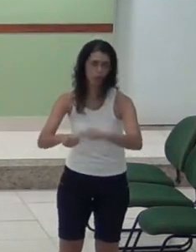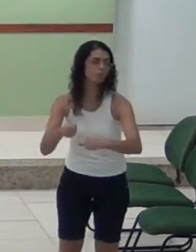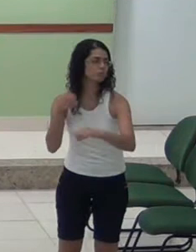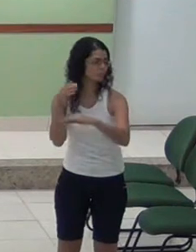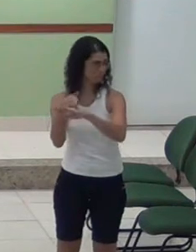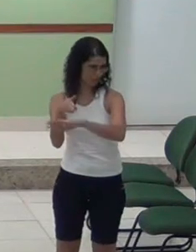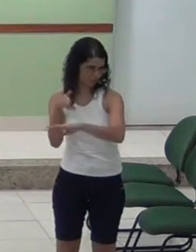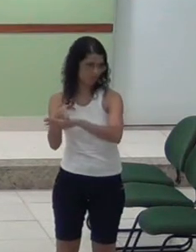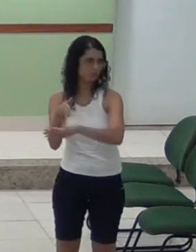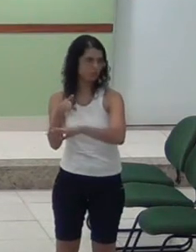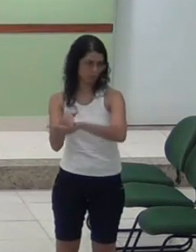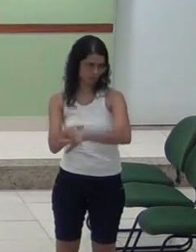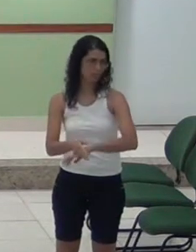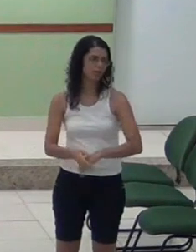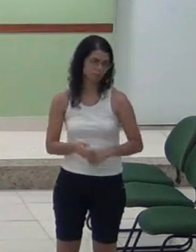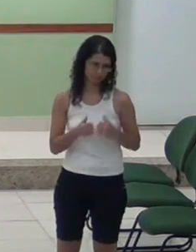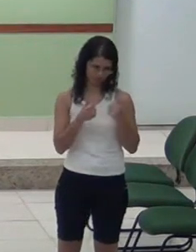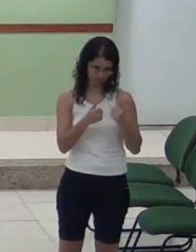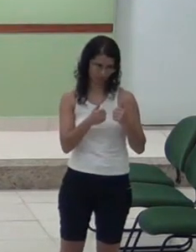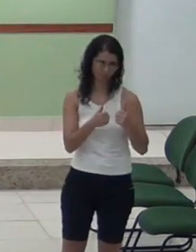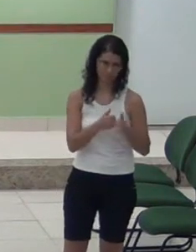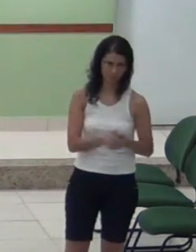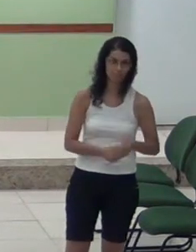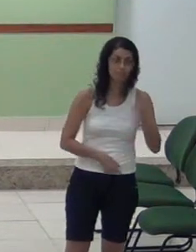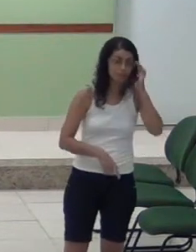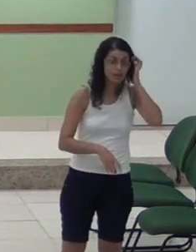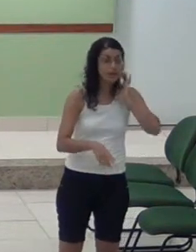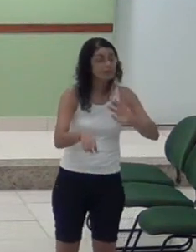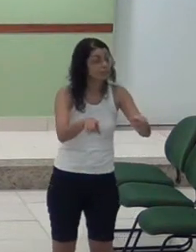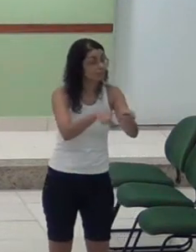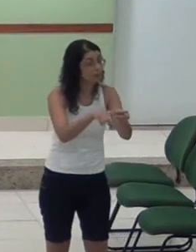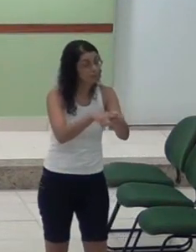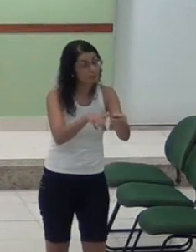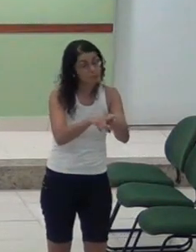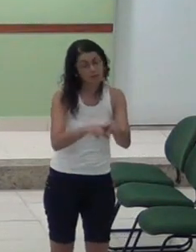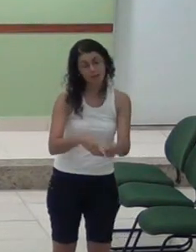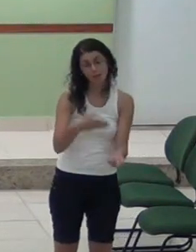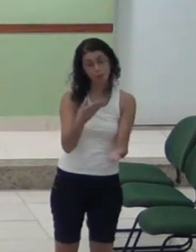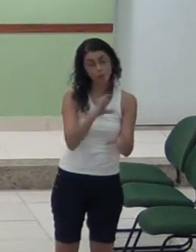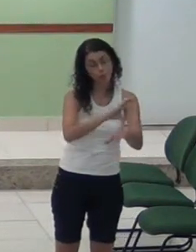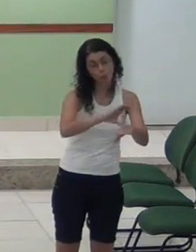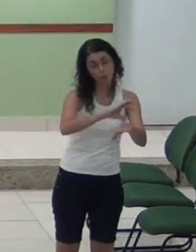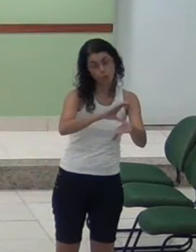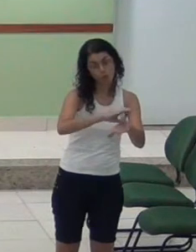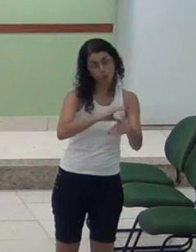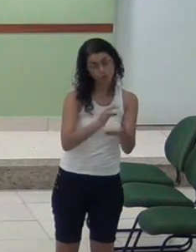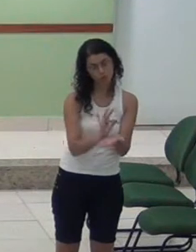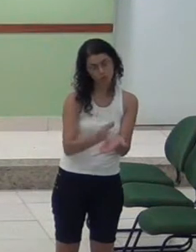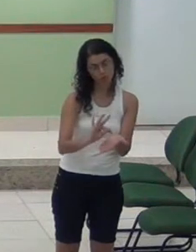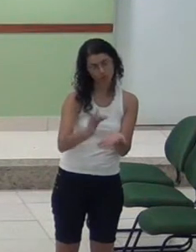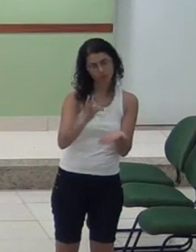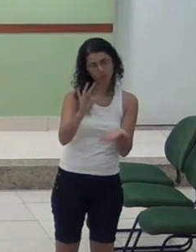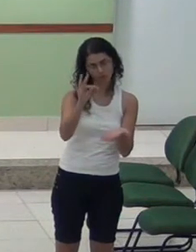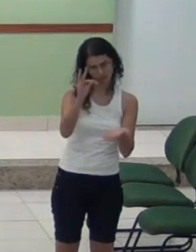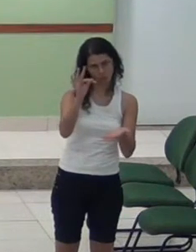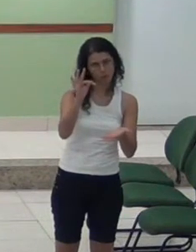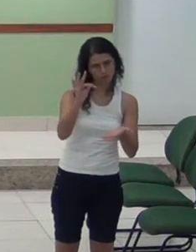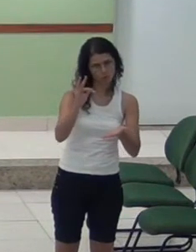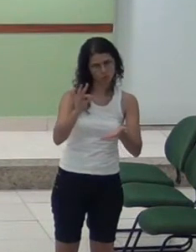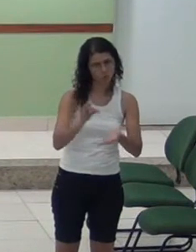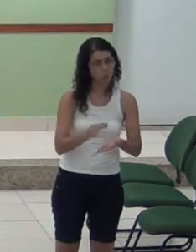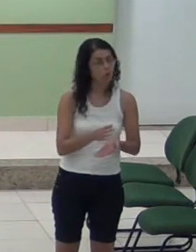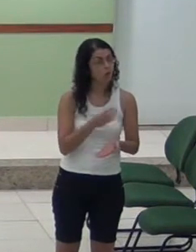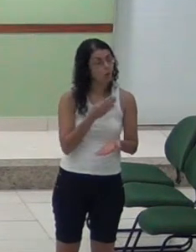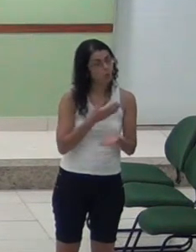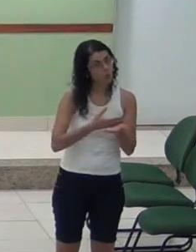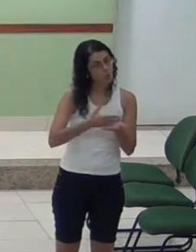não deixe de fazer a sua inscrição para o nosso seminário. As aulas voltam no dia 8 de março, então nós já estamos nos preparando.